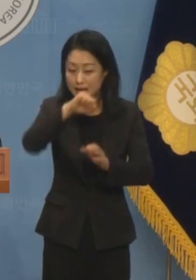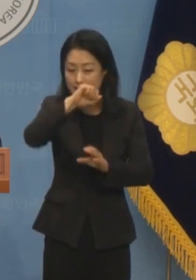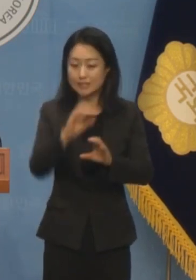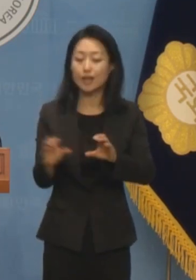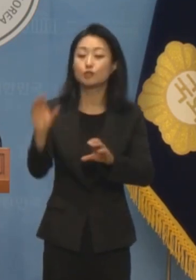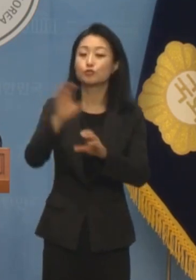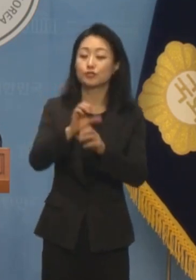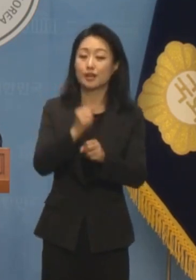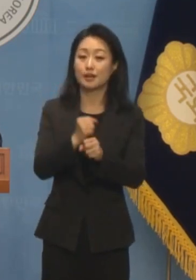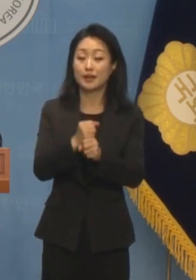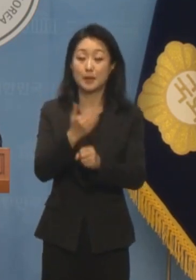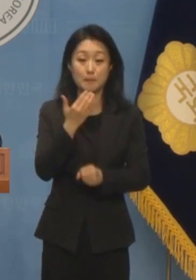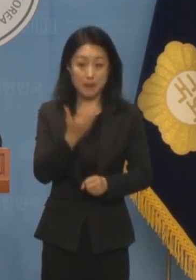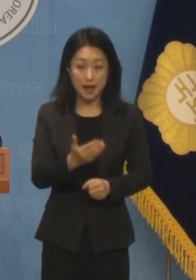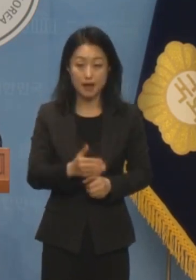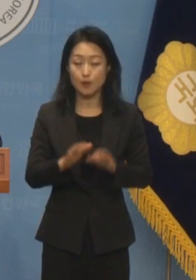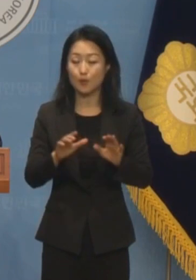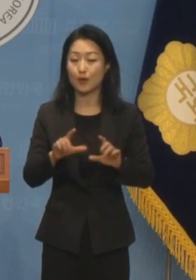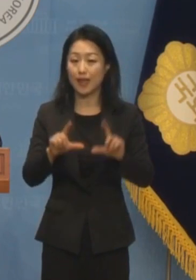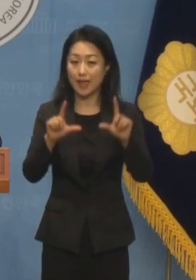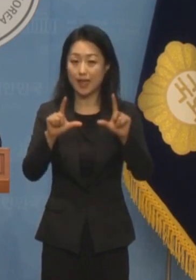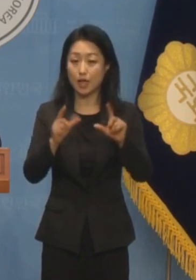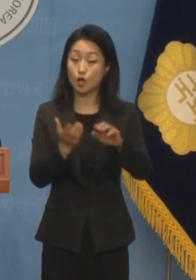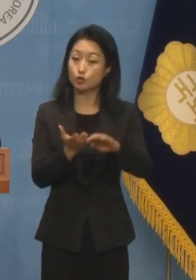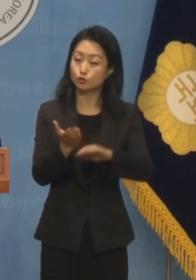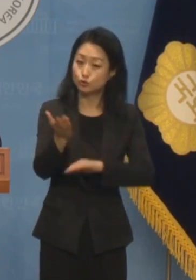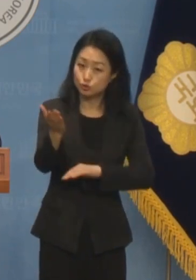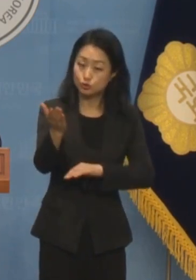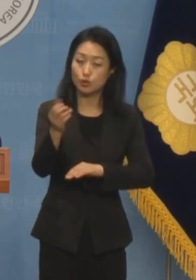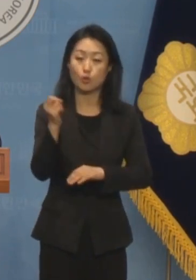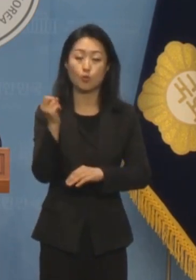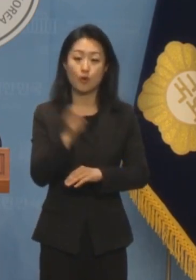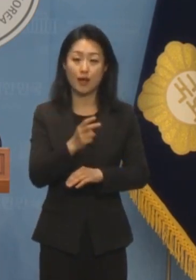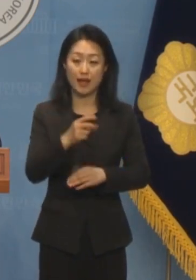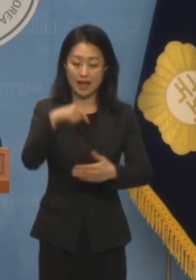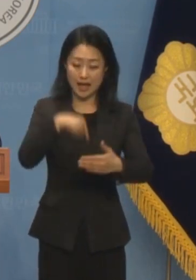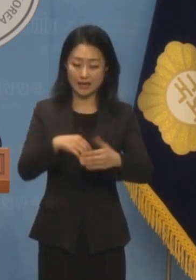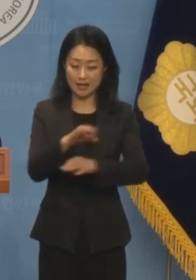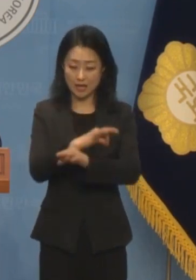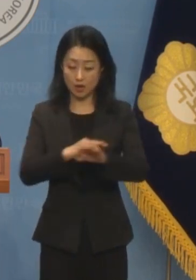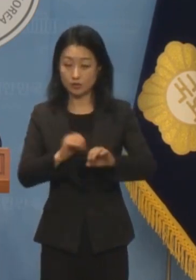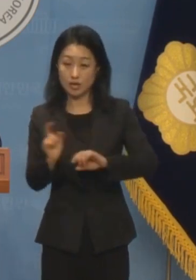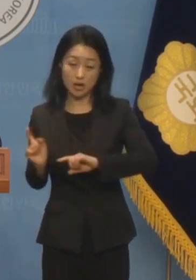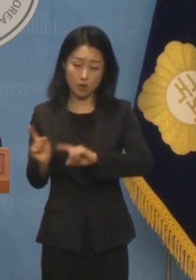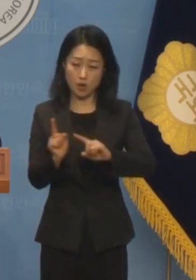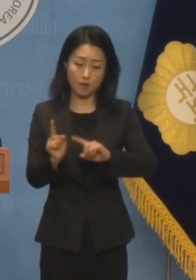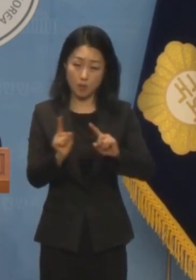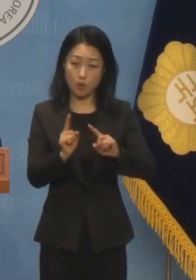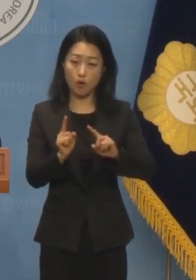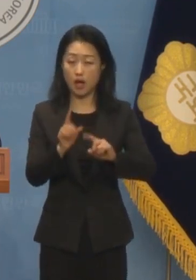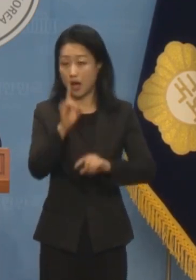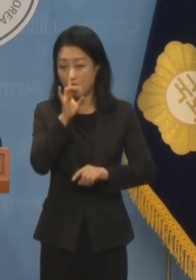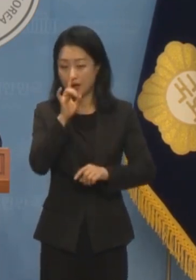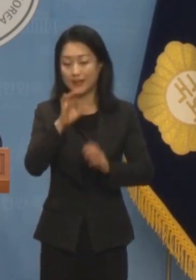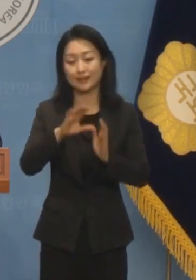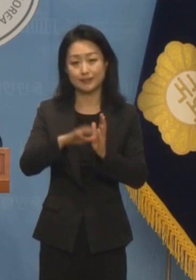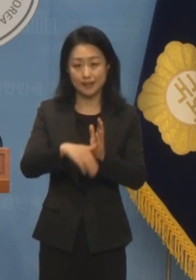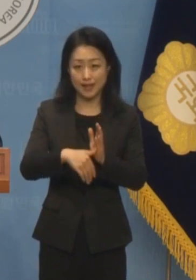있습니다. 올해와 같이 수출과 내수 회복이 엇갈리는